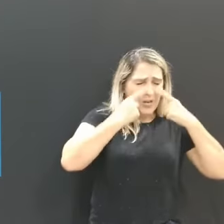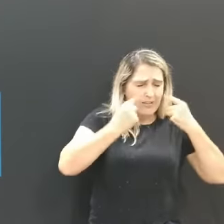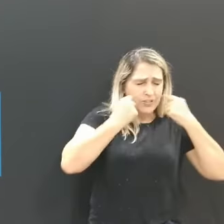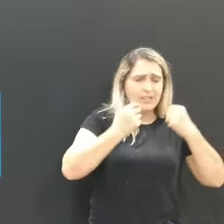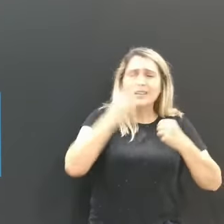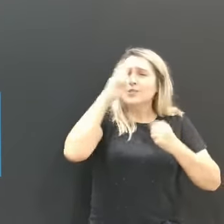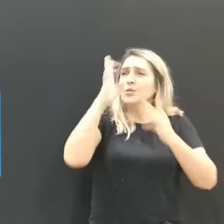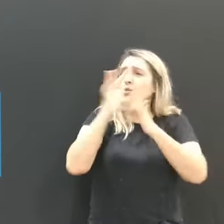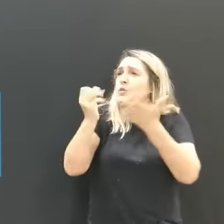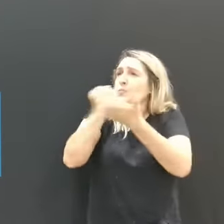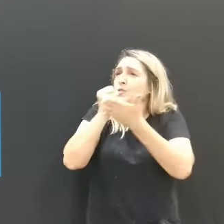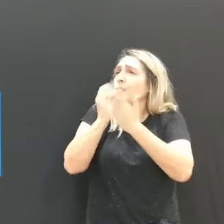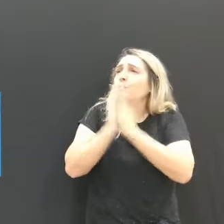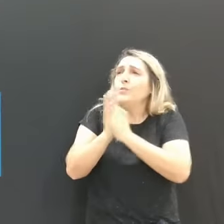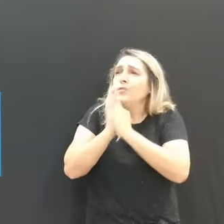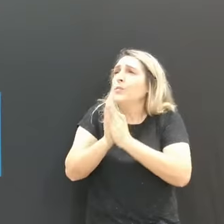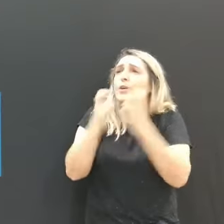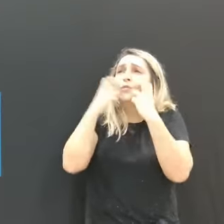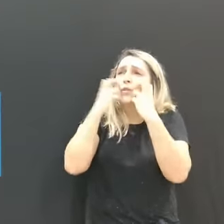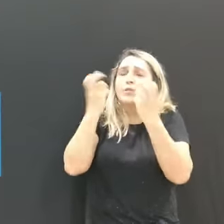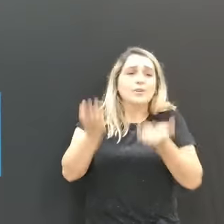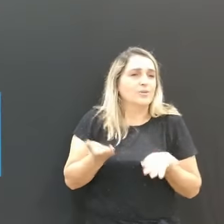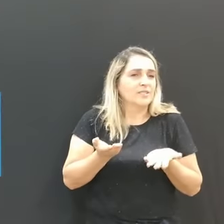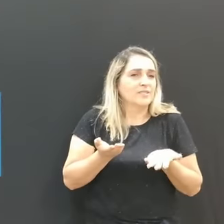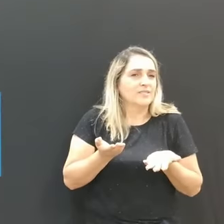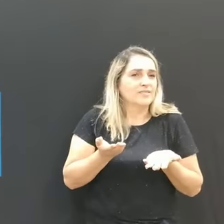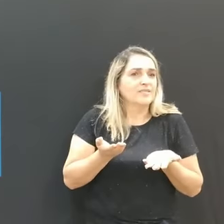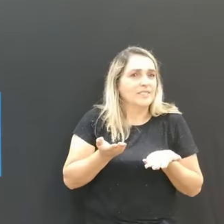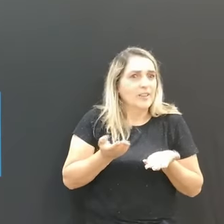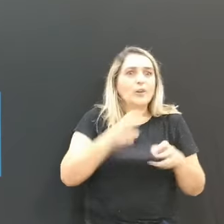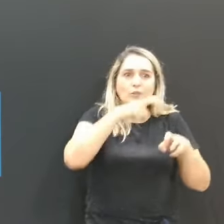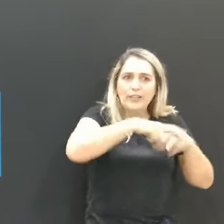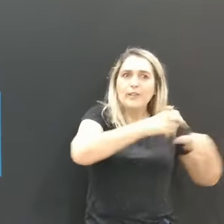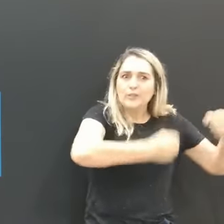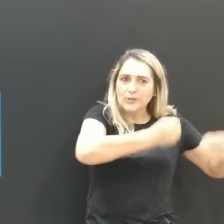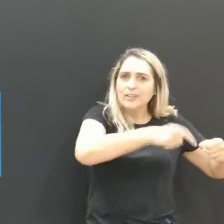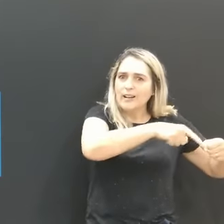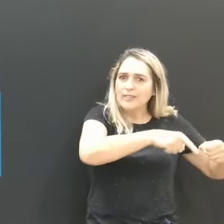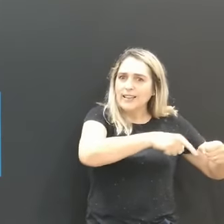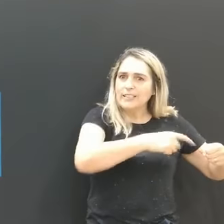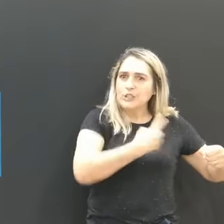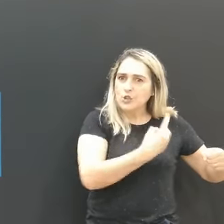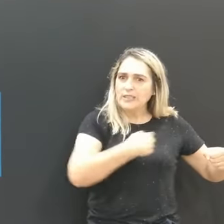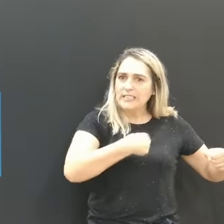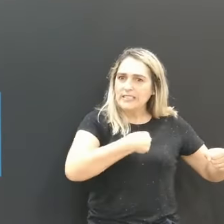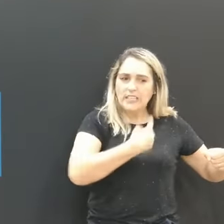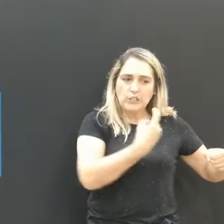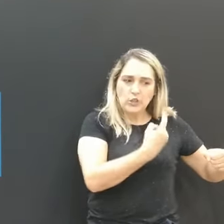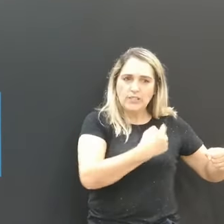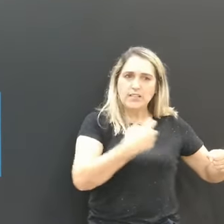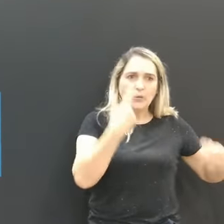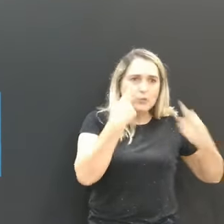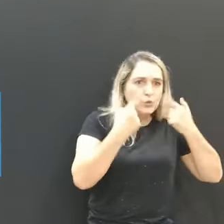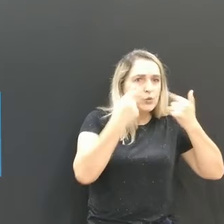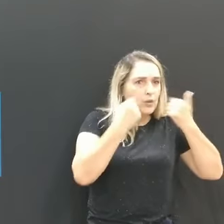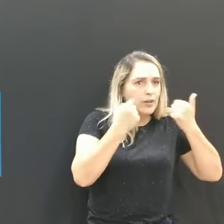eu estacionava meu carro no meio do caminho, chorava e falava, Jesus, me ajude a perder essa vergonha. Porque eu estava sozinha